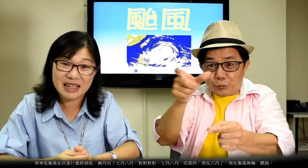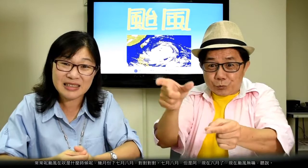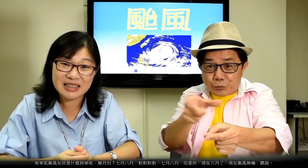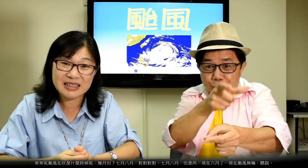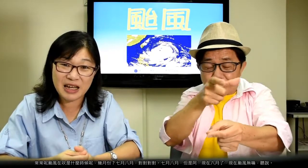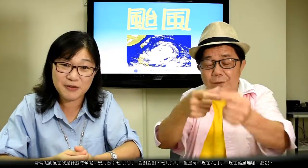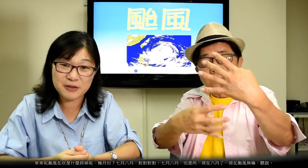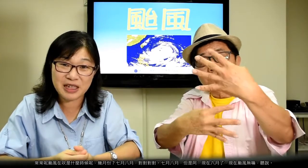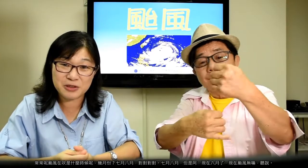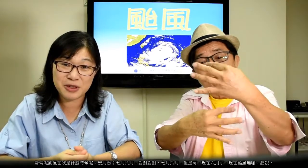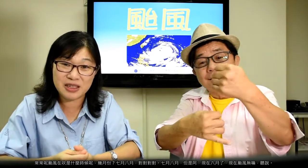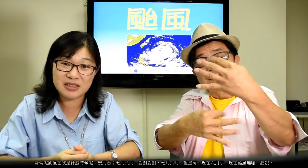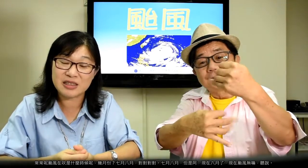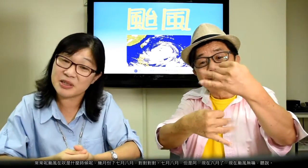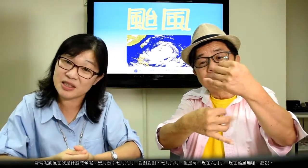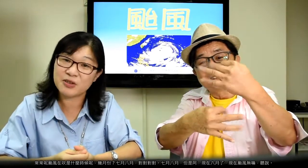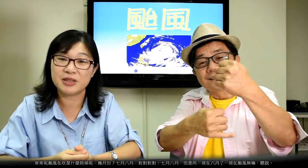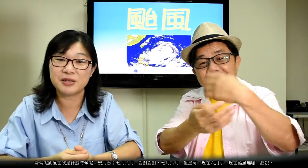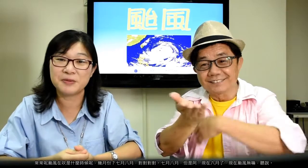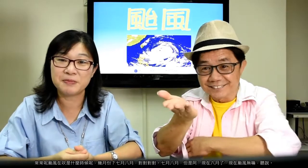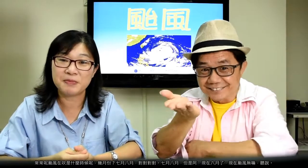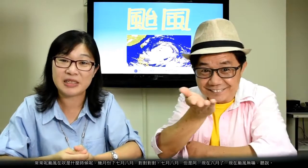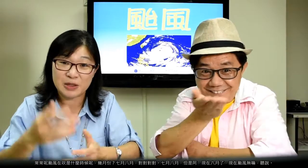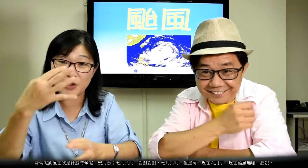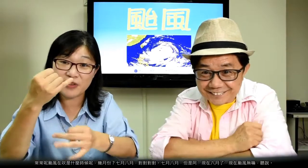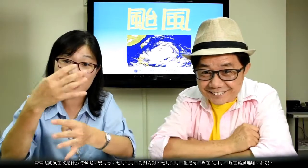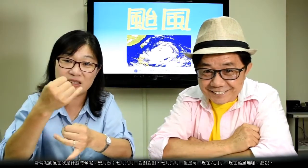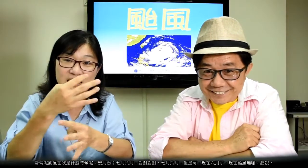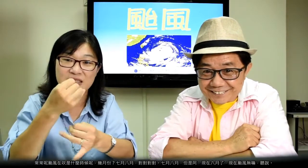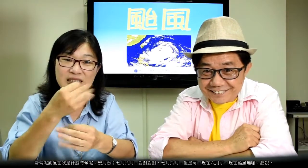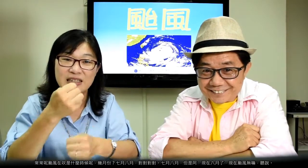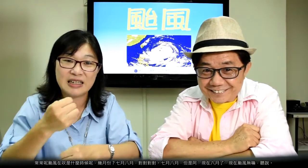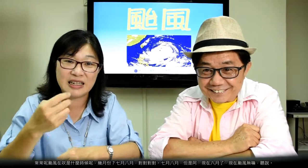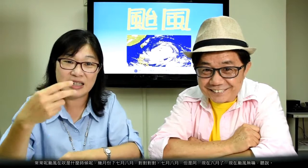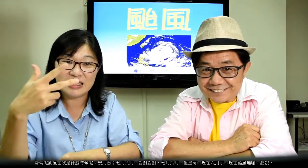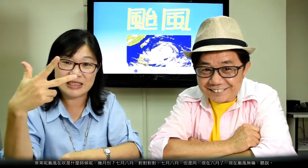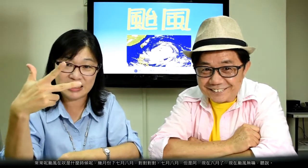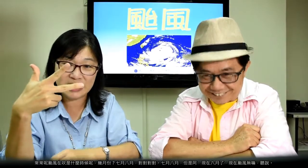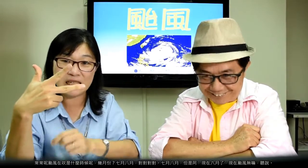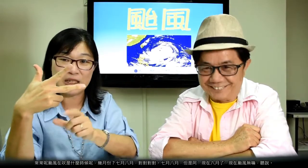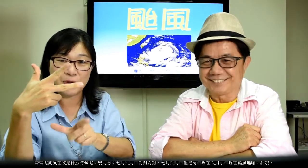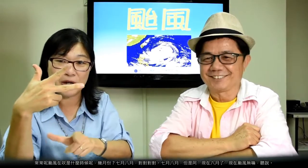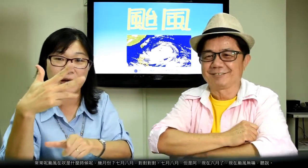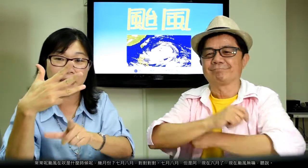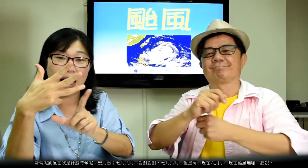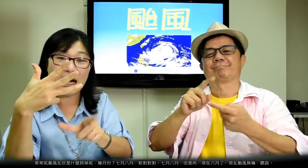常常呢，台风在吹是什么时候呢？几月份？七月八